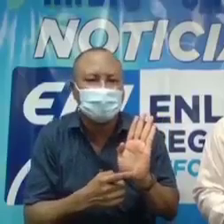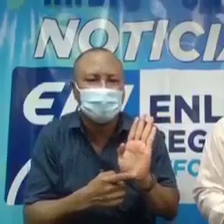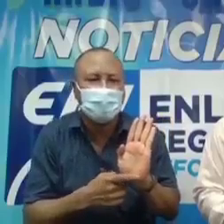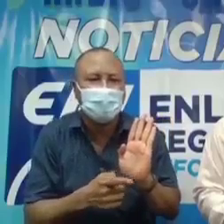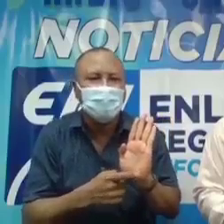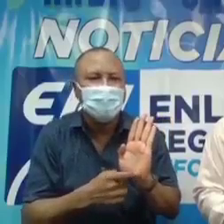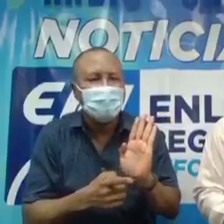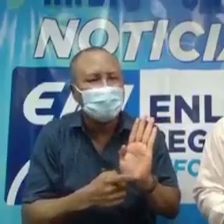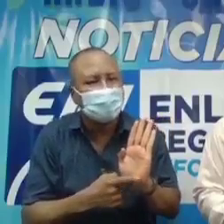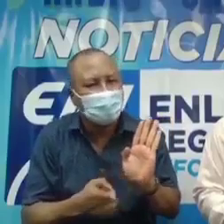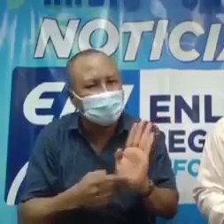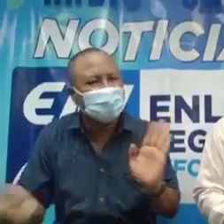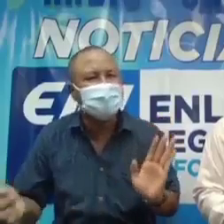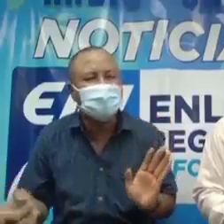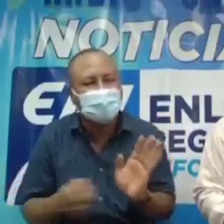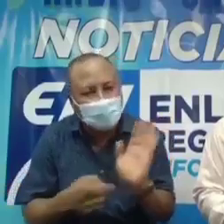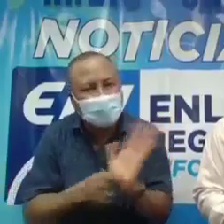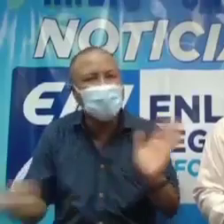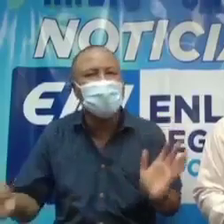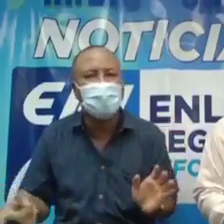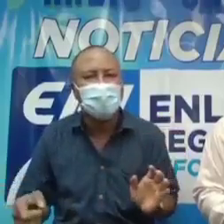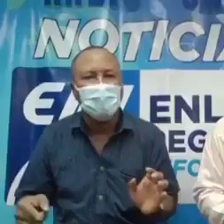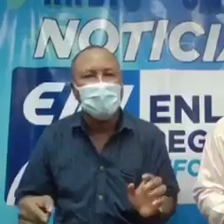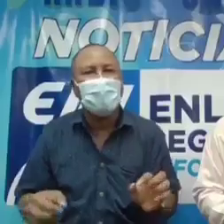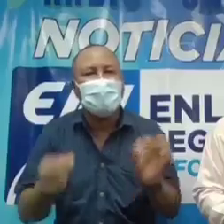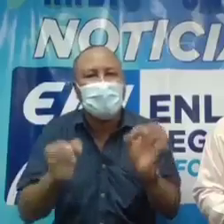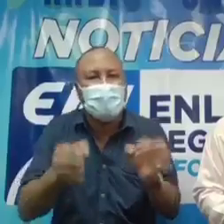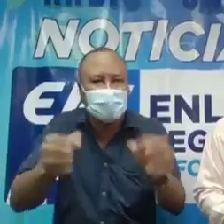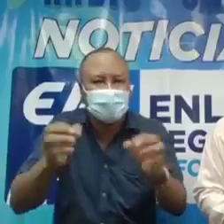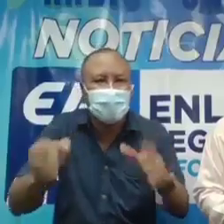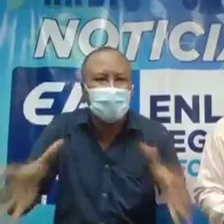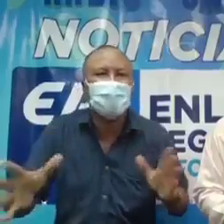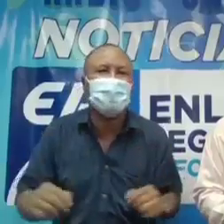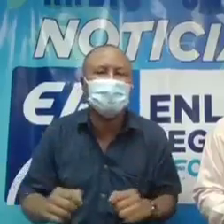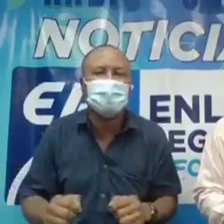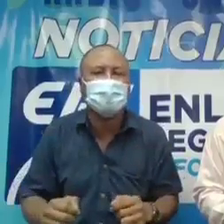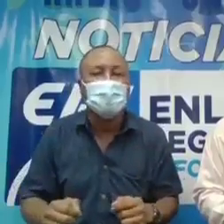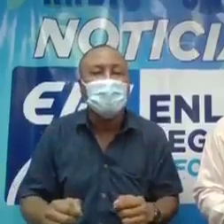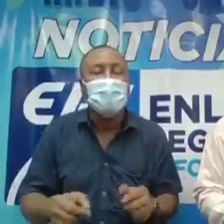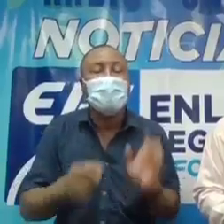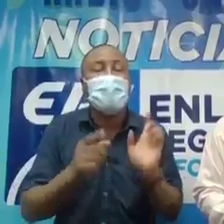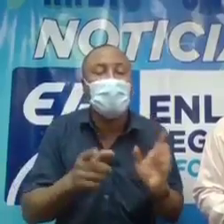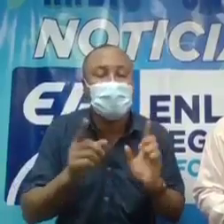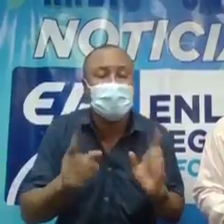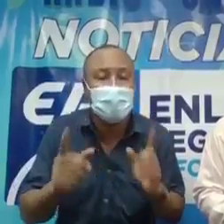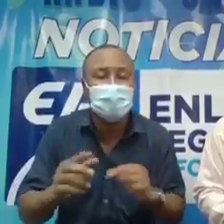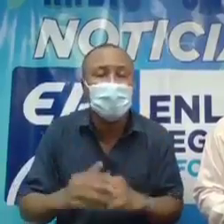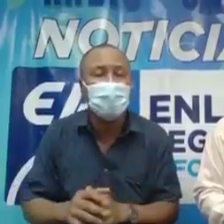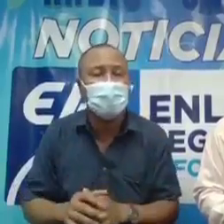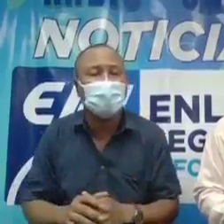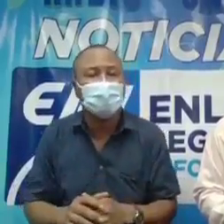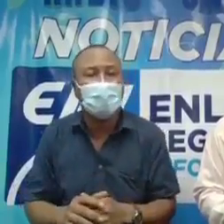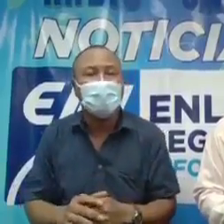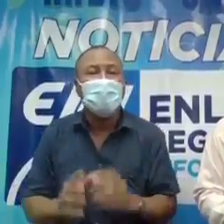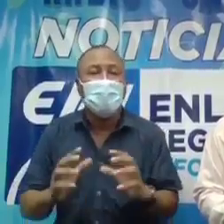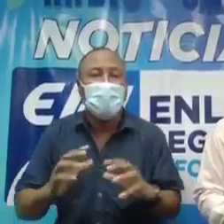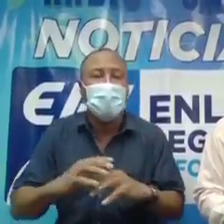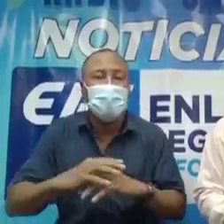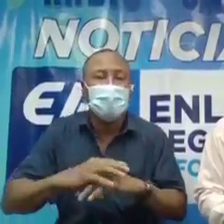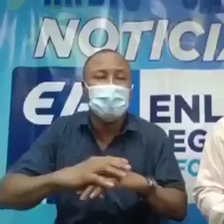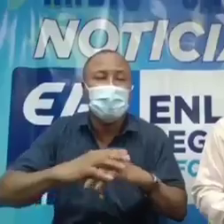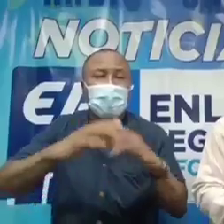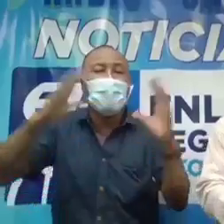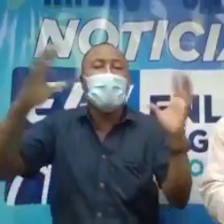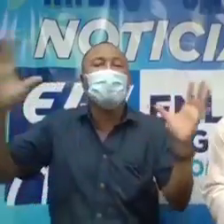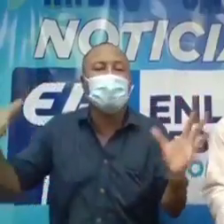presentado la tabla de amortización. Dígalo, pues. ¿En qué parte de la ley establece eso? ¿En qué parte del COTA?